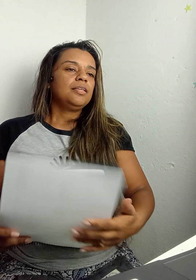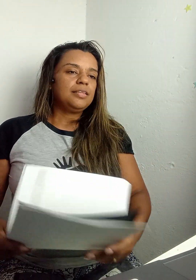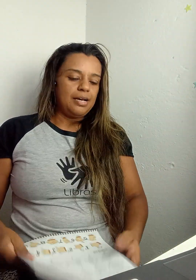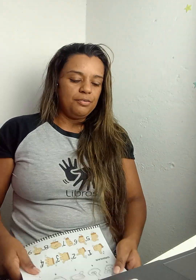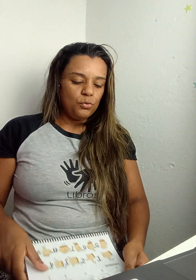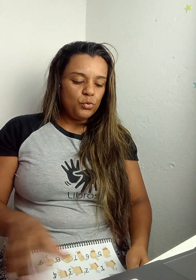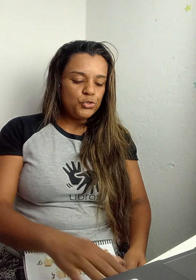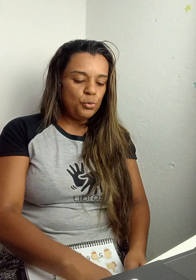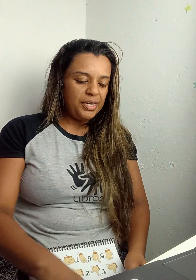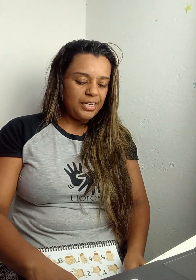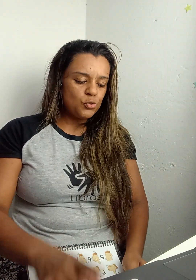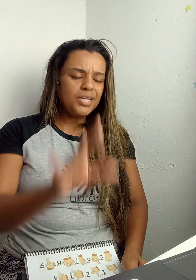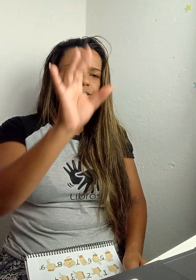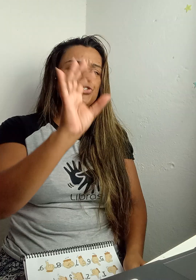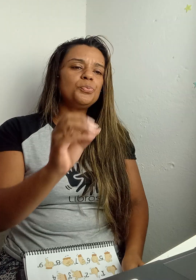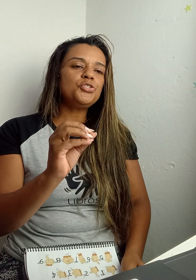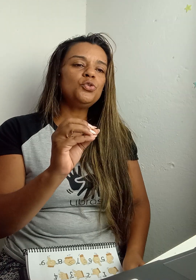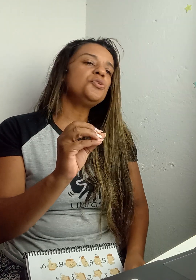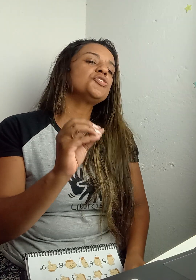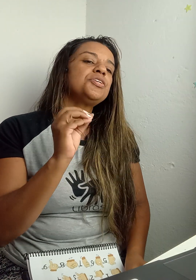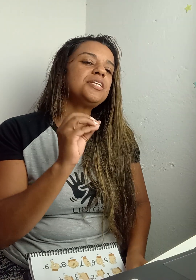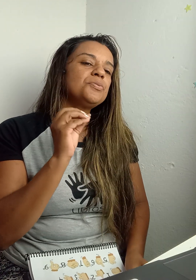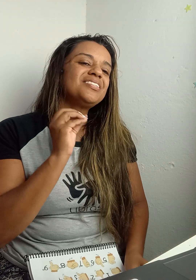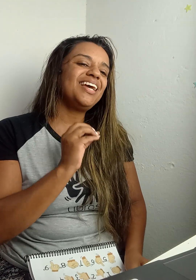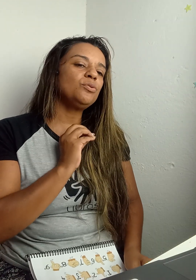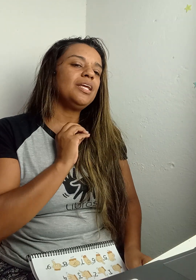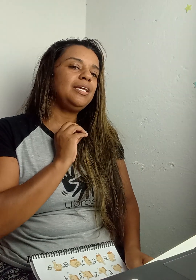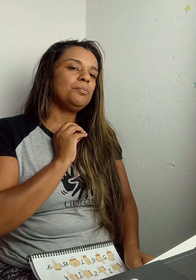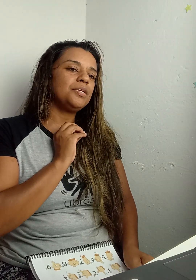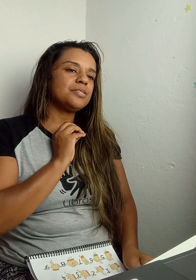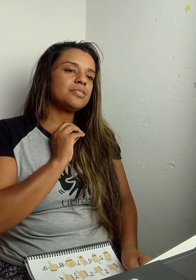Tá. Os numerais, quais são os tipos de números que nós temos dentro da Libras?